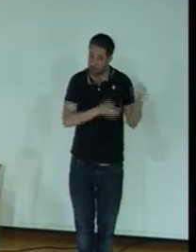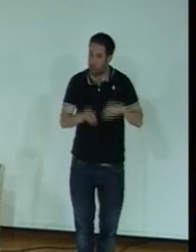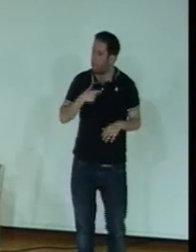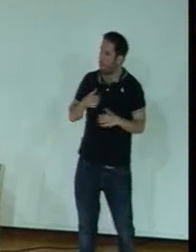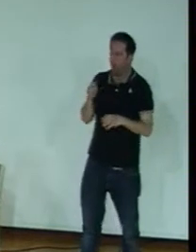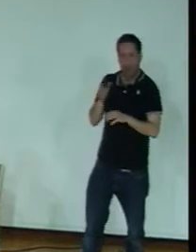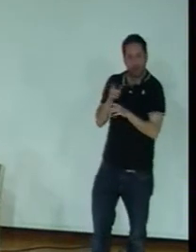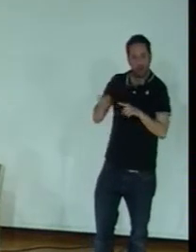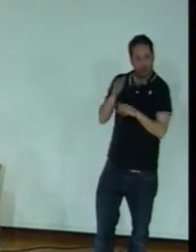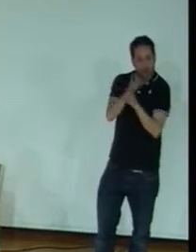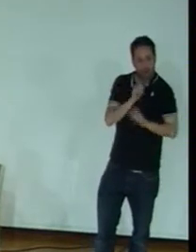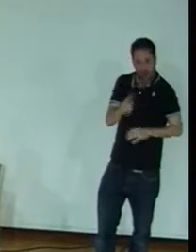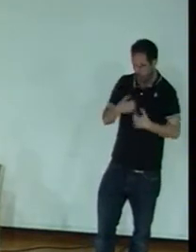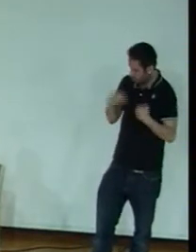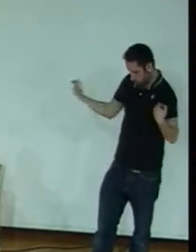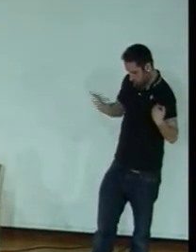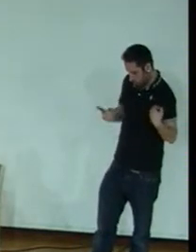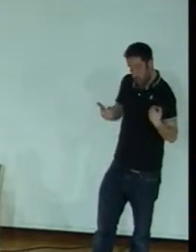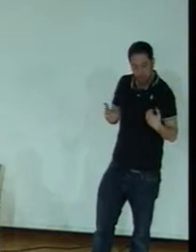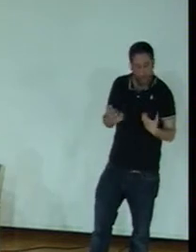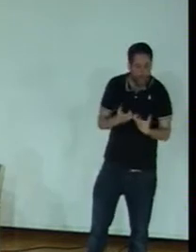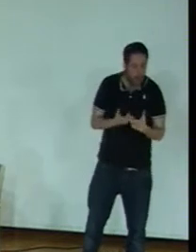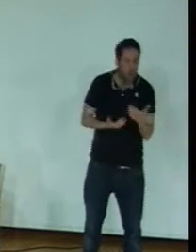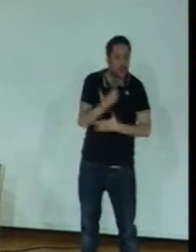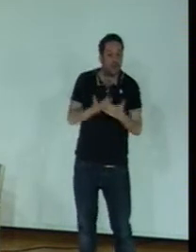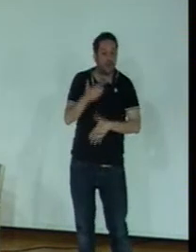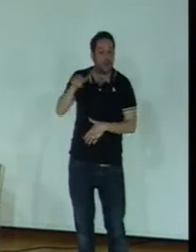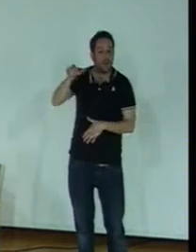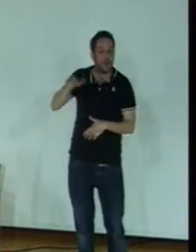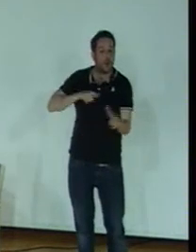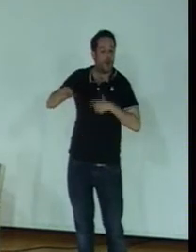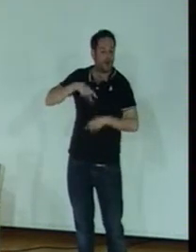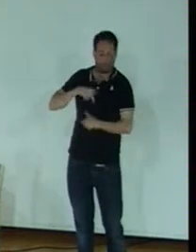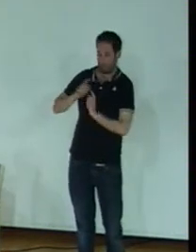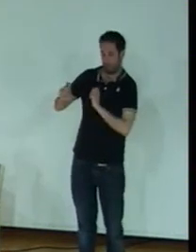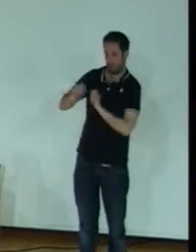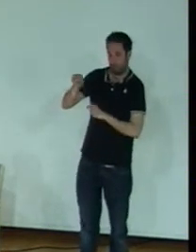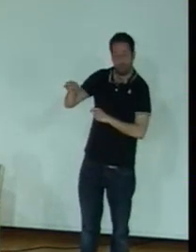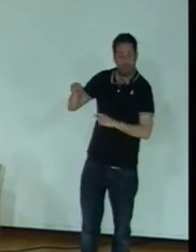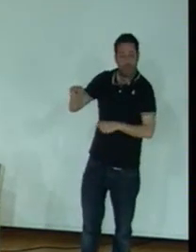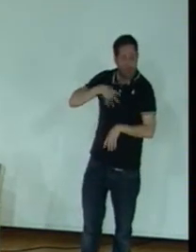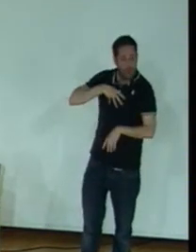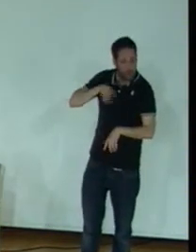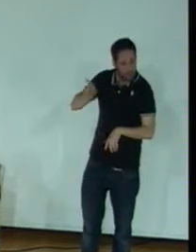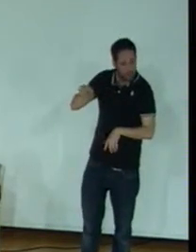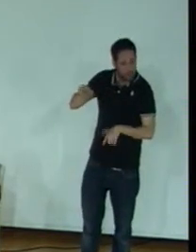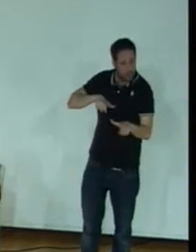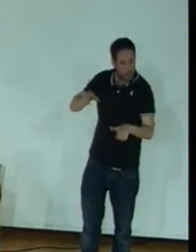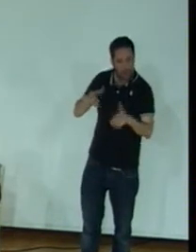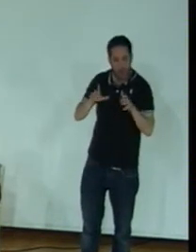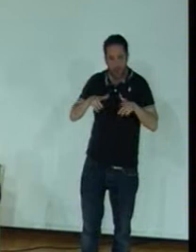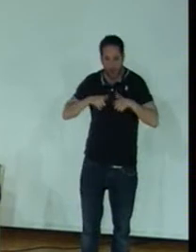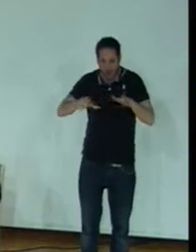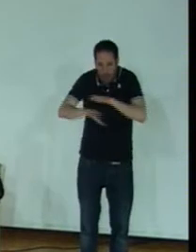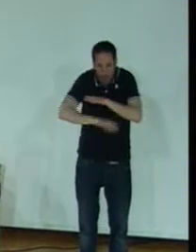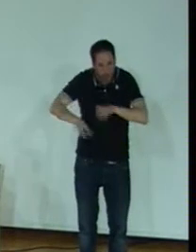cacher. Moi-même, ce matin, je me suis retrouvé à discuter avec ma collaboratrice, qui est avocate aussi, qui est sensible aux libertés